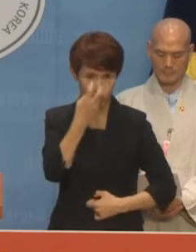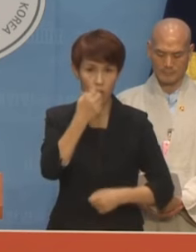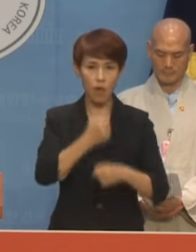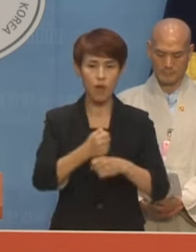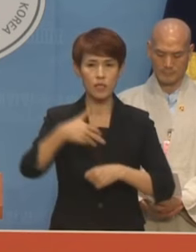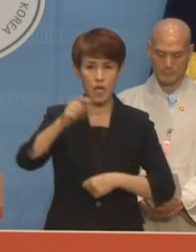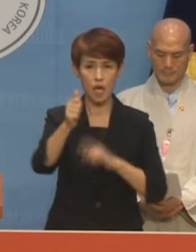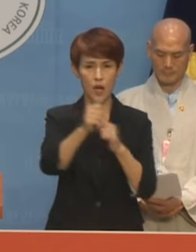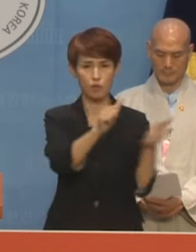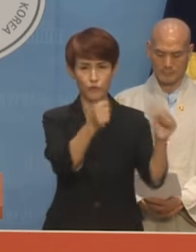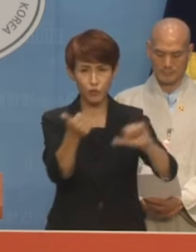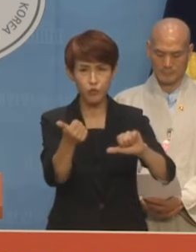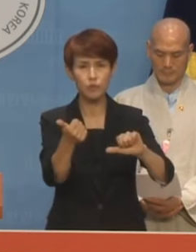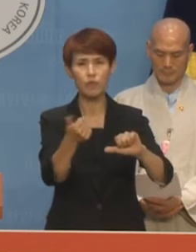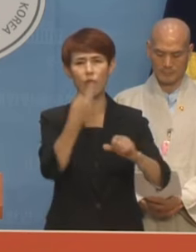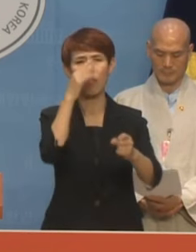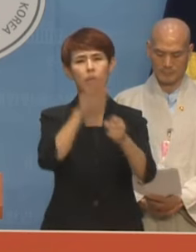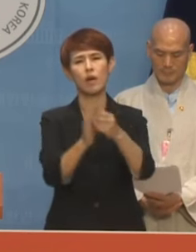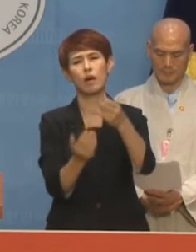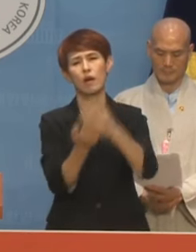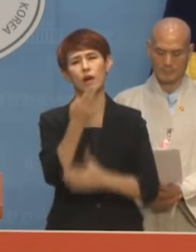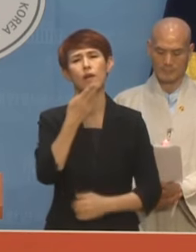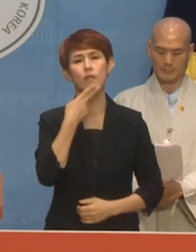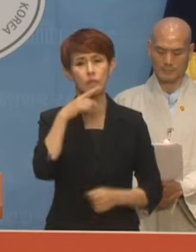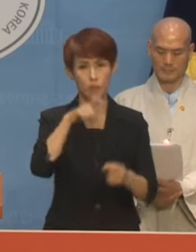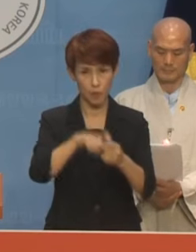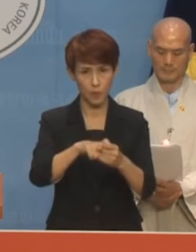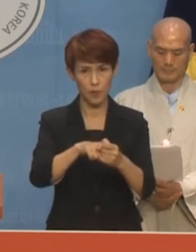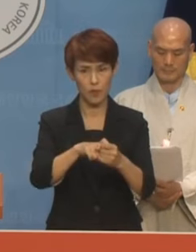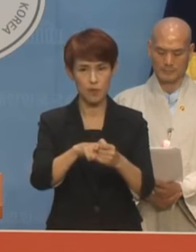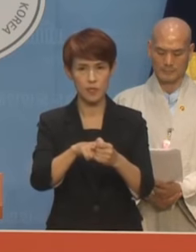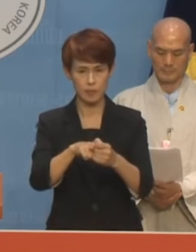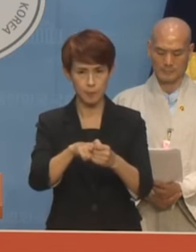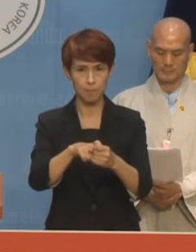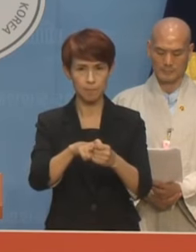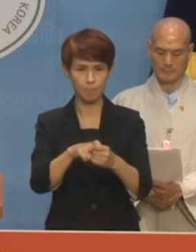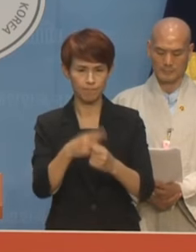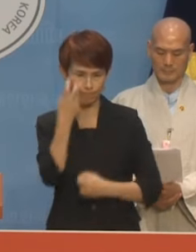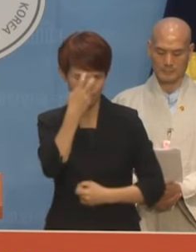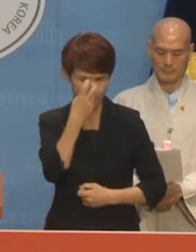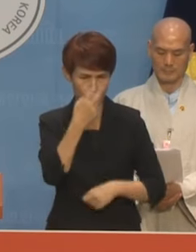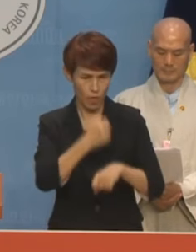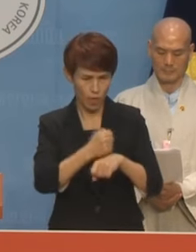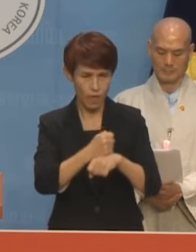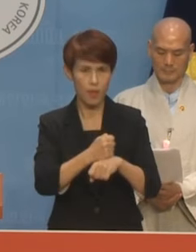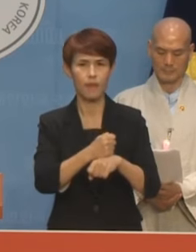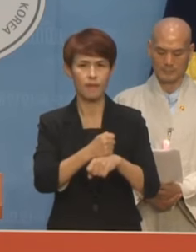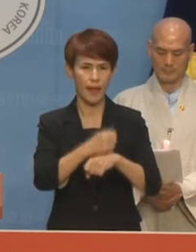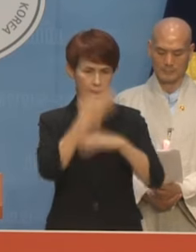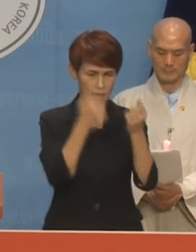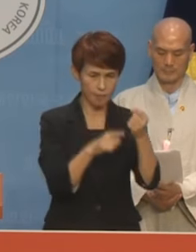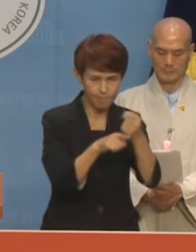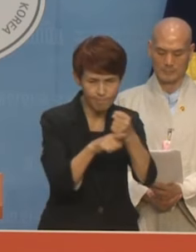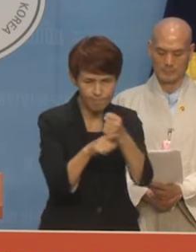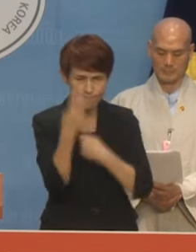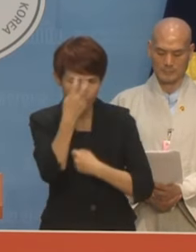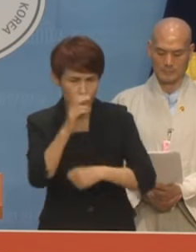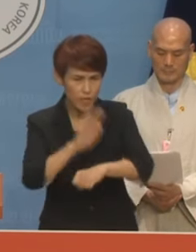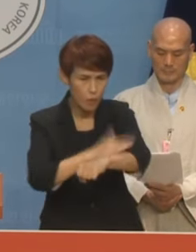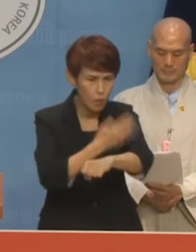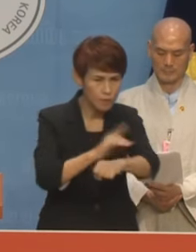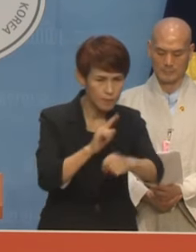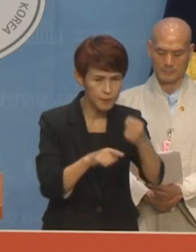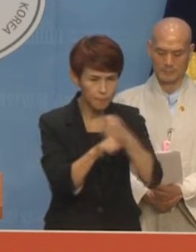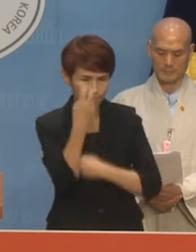죽음이 헛되거나 억울한 일이 되지 않도록 현장 지휘관에서 사단장에 이르기까지 책임과 잘못을 묻게